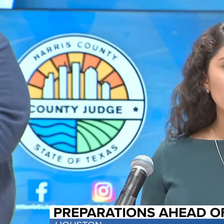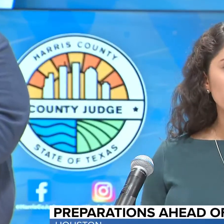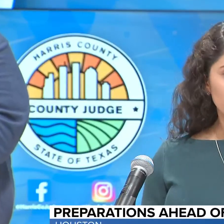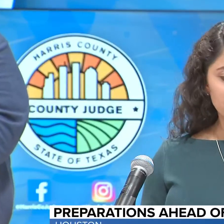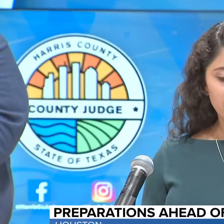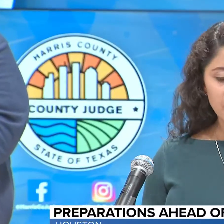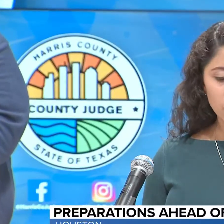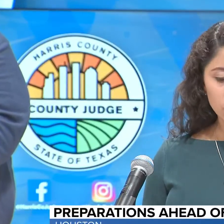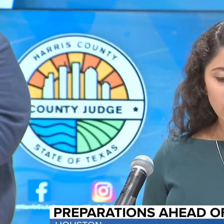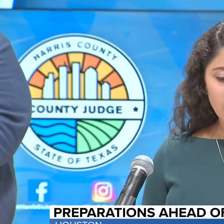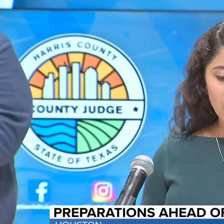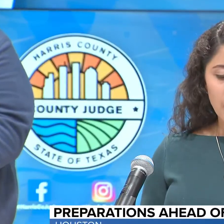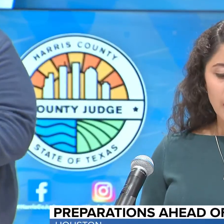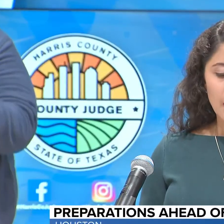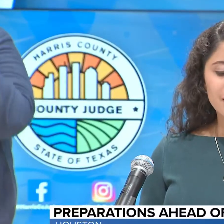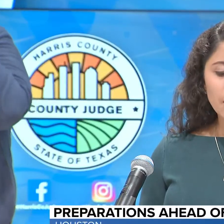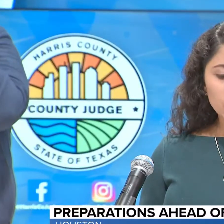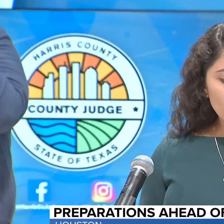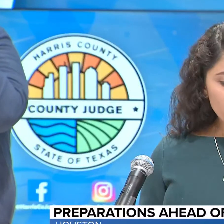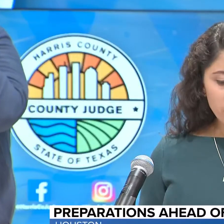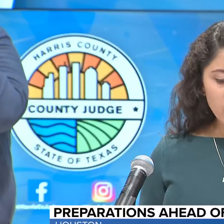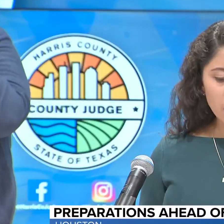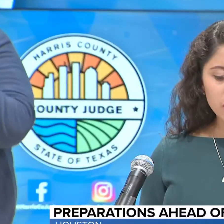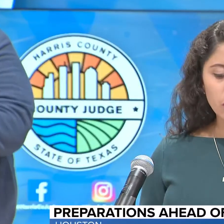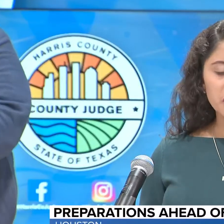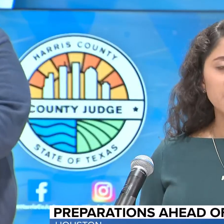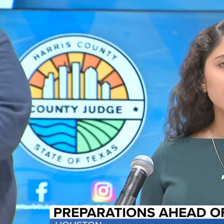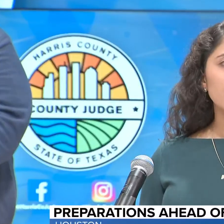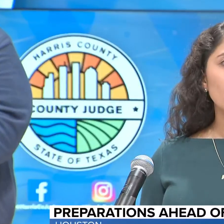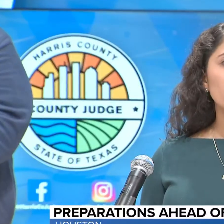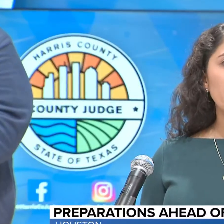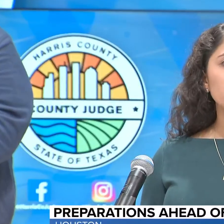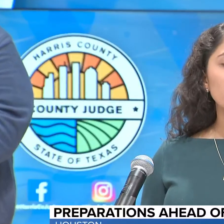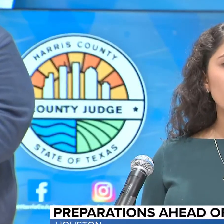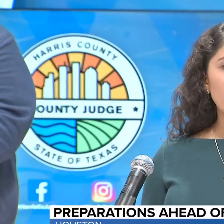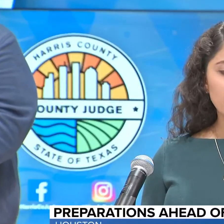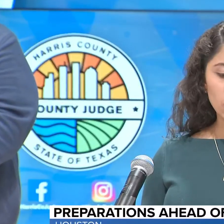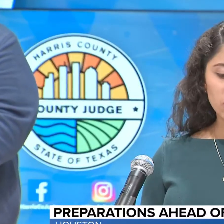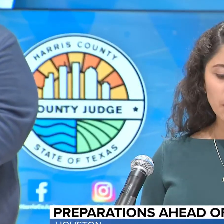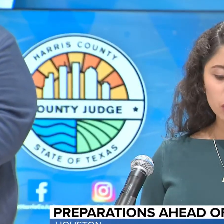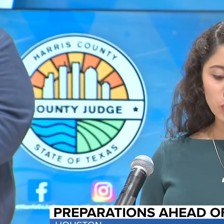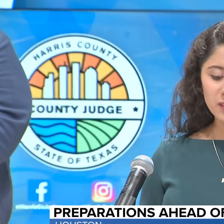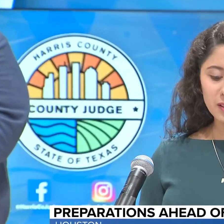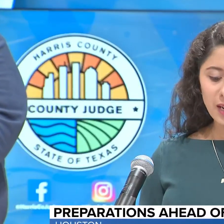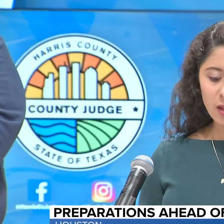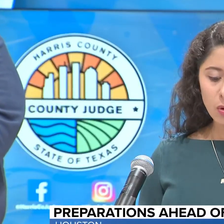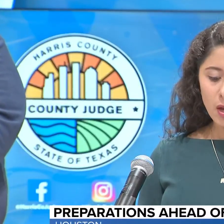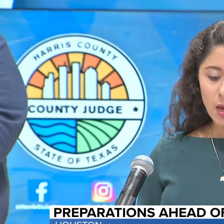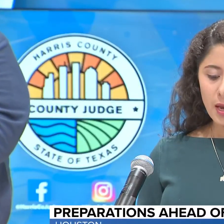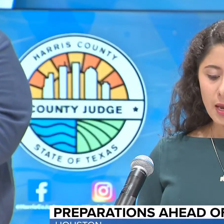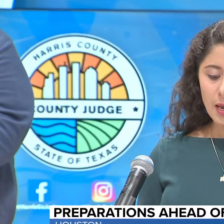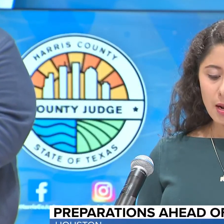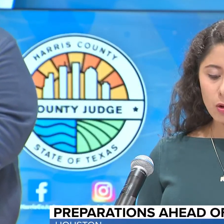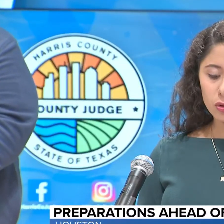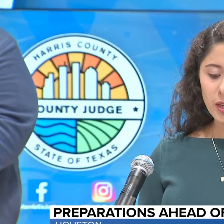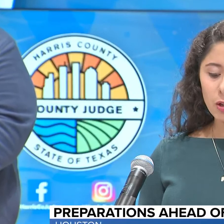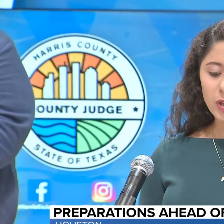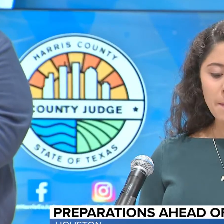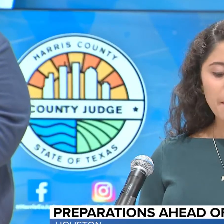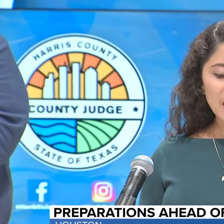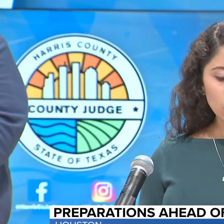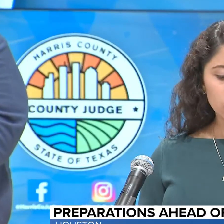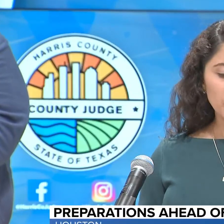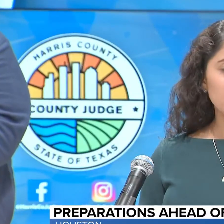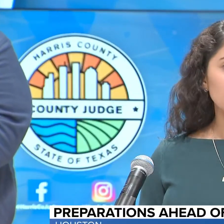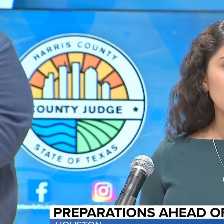habrán apagones extendidos. Estamos muy enfocados en los residentes del condado sin hogar, entonces hemos visitado